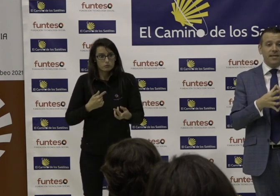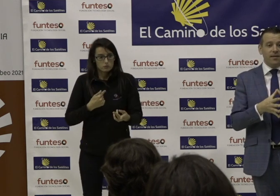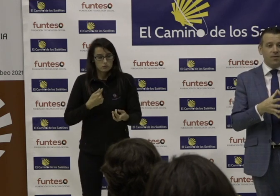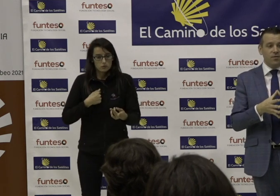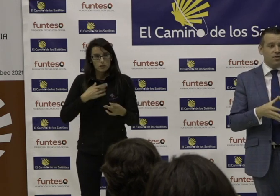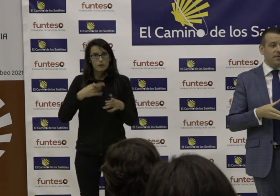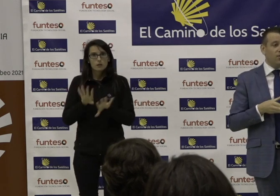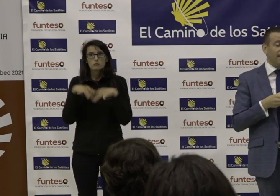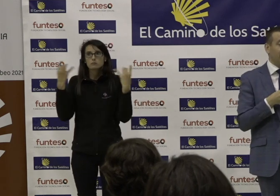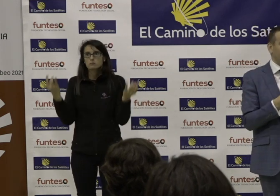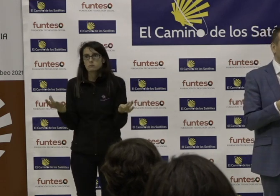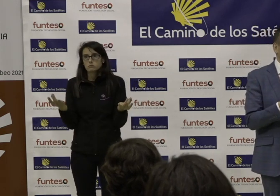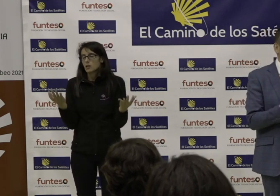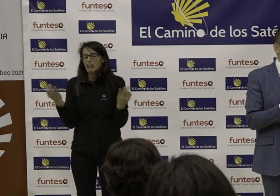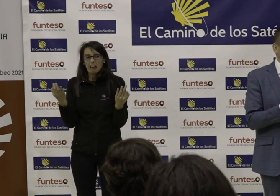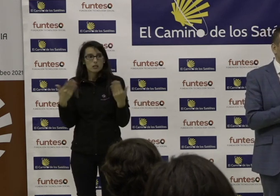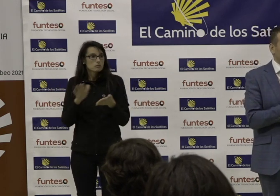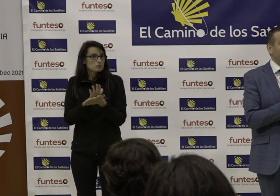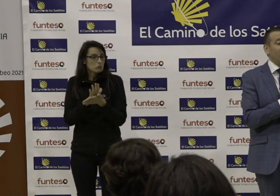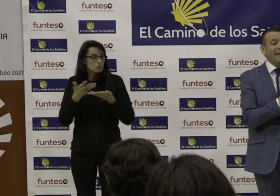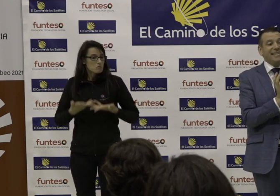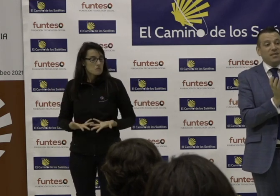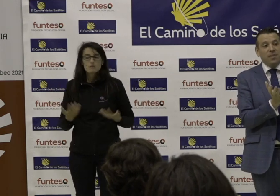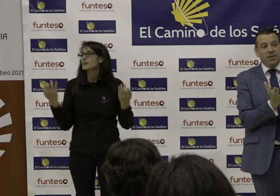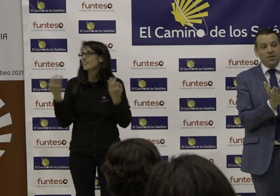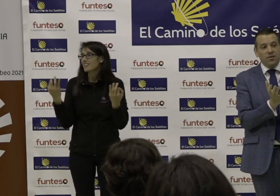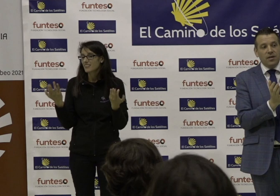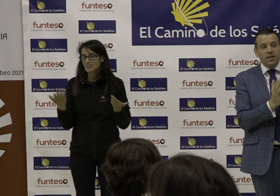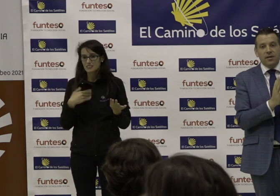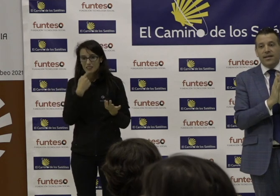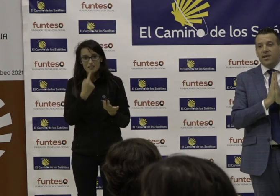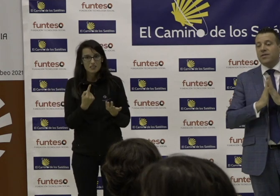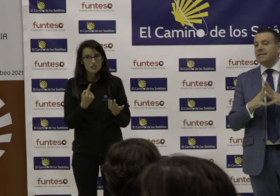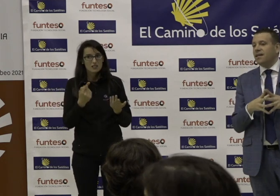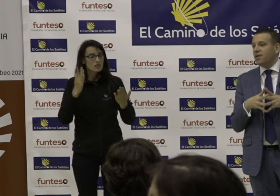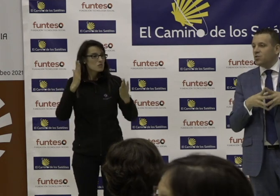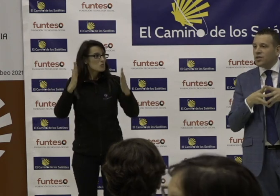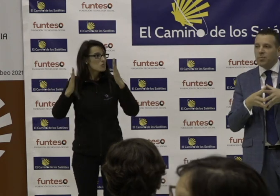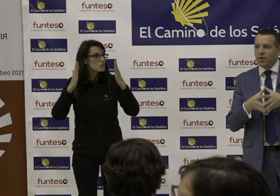era la meditación, no sabía lo que era la calma, no sabía lo que era ese espacio de que no